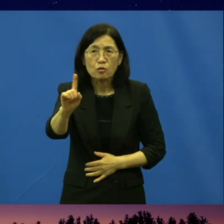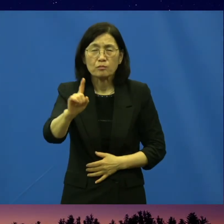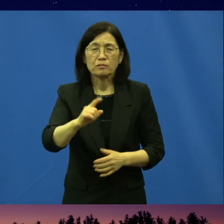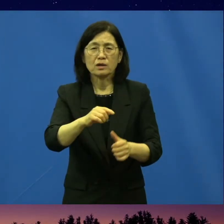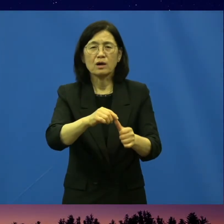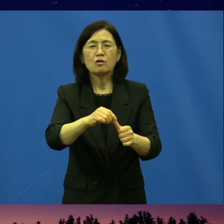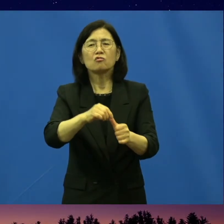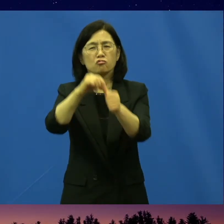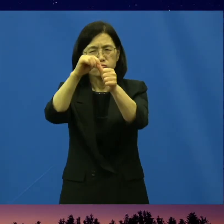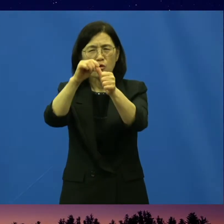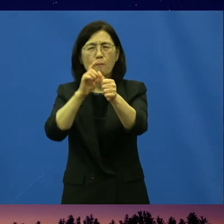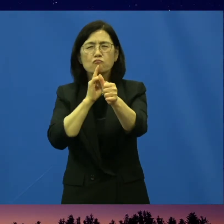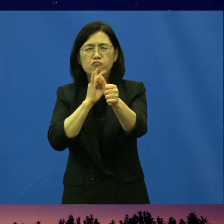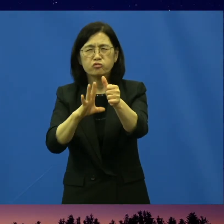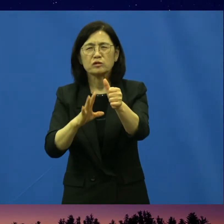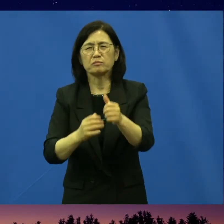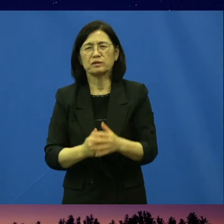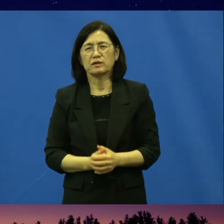구원밖에 없다.